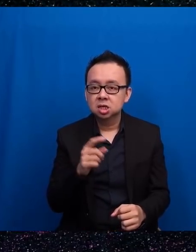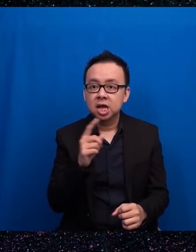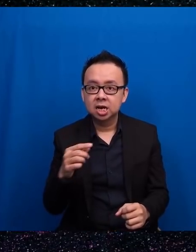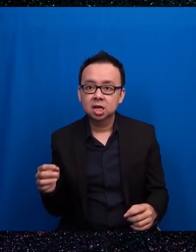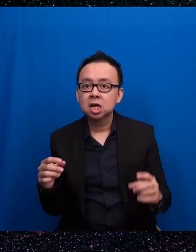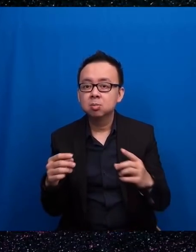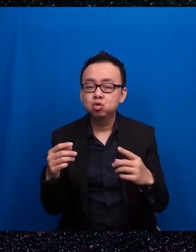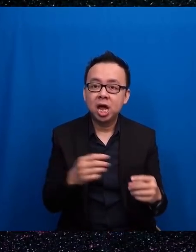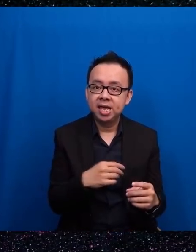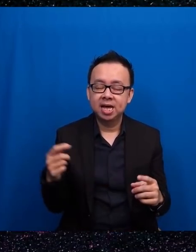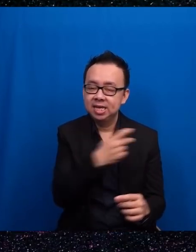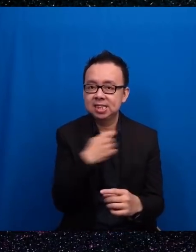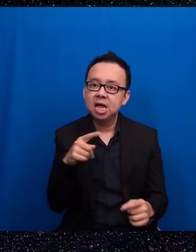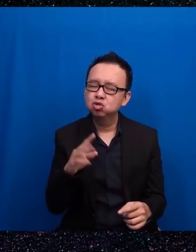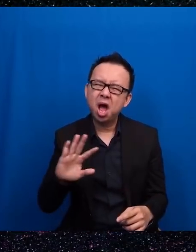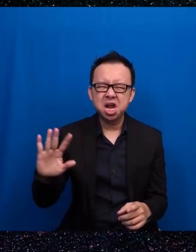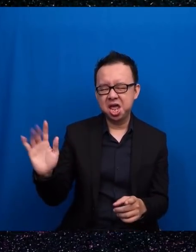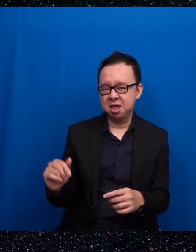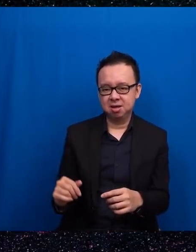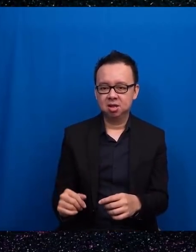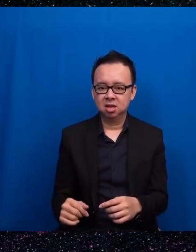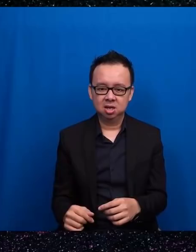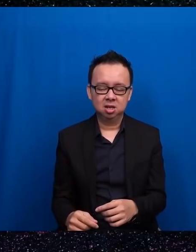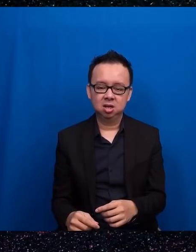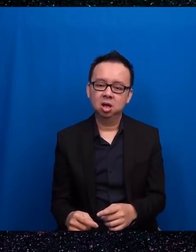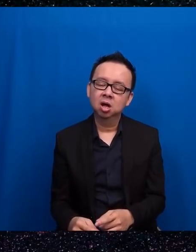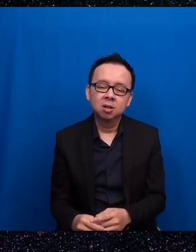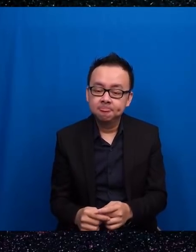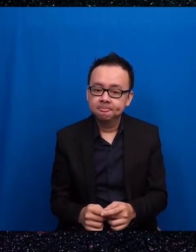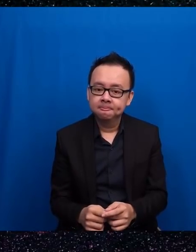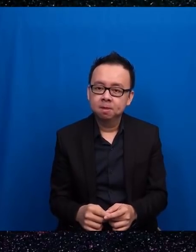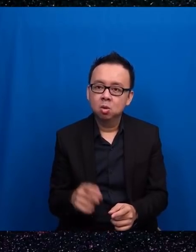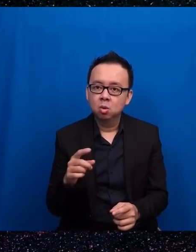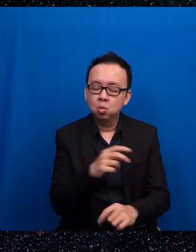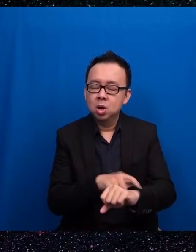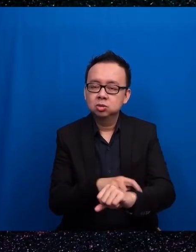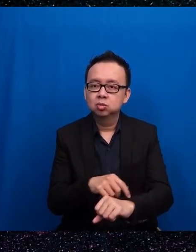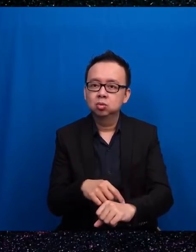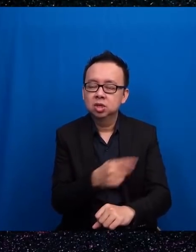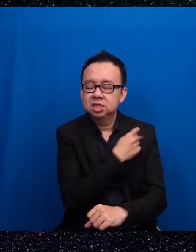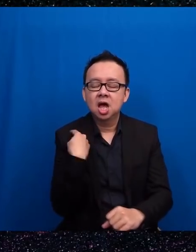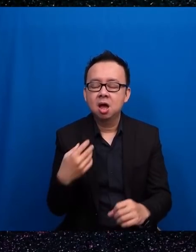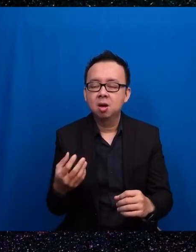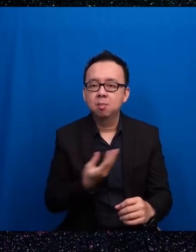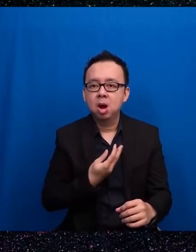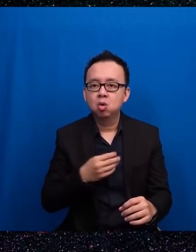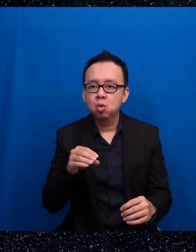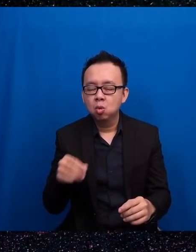kita. Hingga pada waktu saya mau makan malam dengan tim yang ada, pergi ke restoran yang